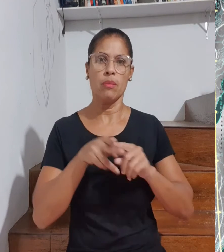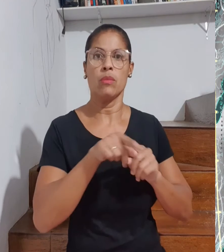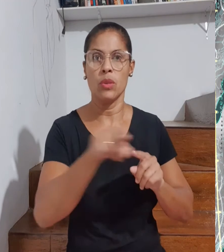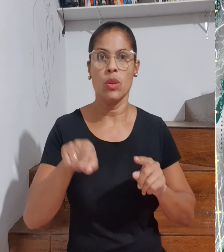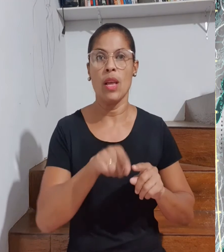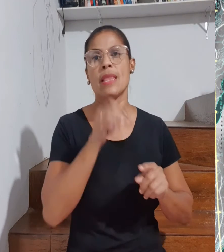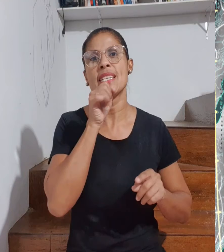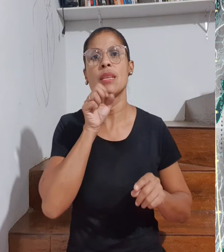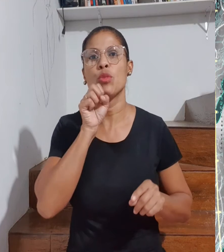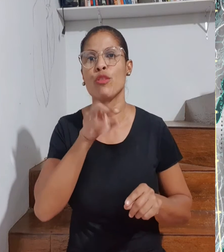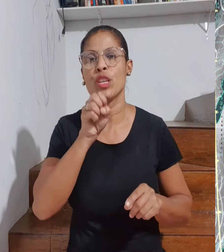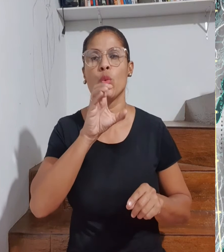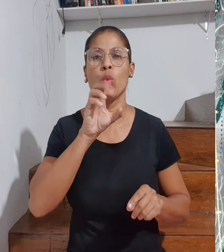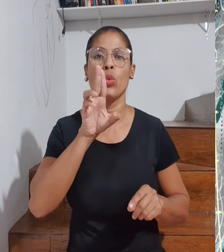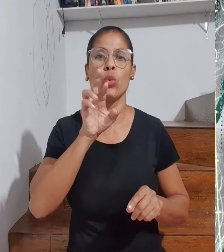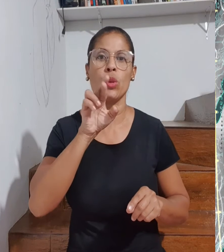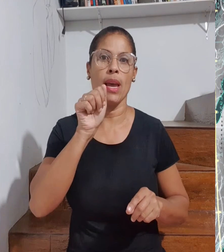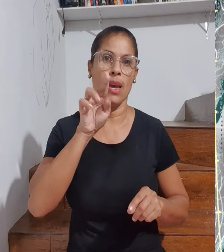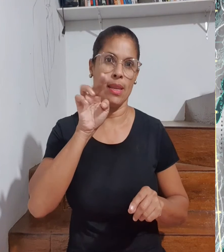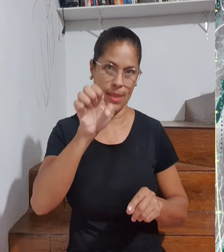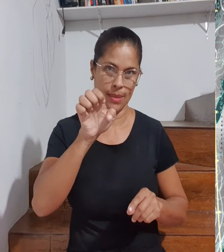neuromusculares, como o curare.